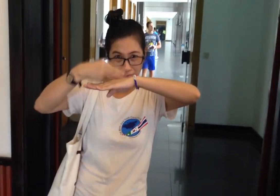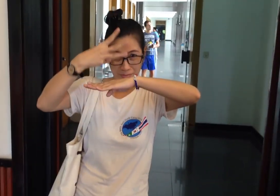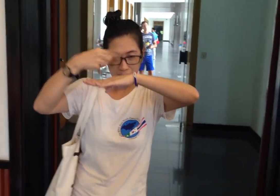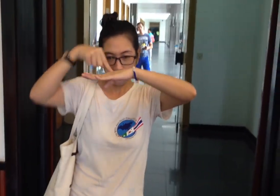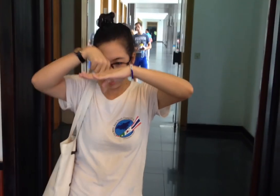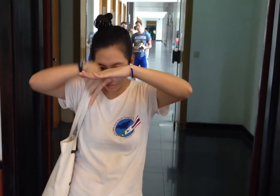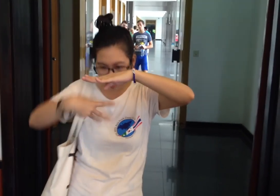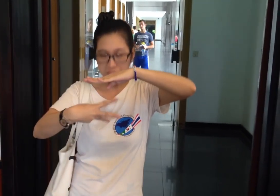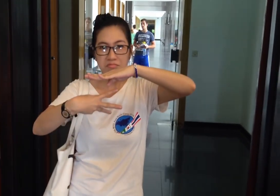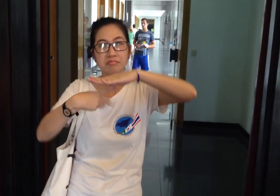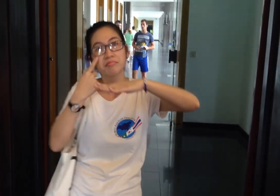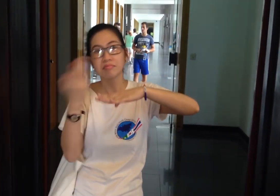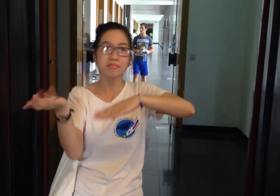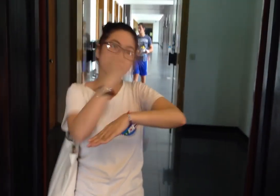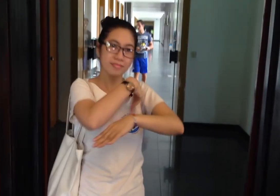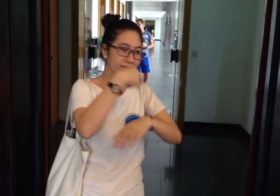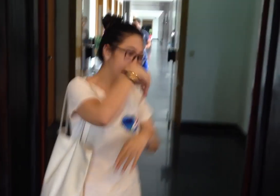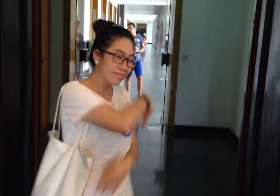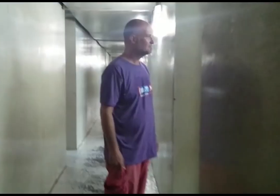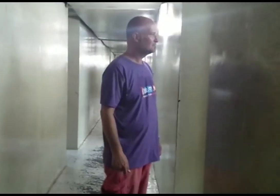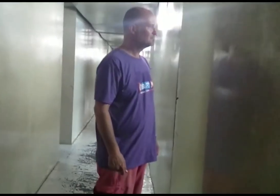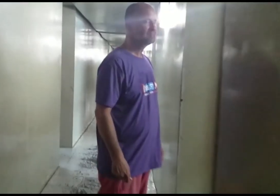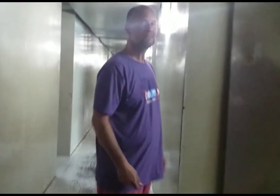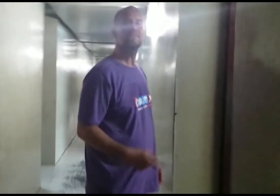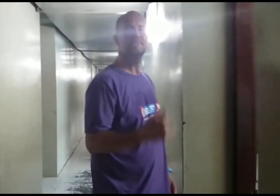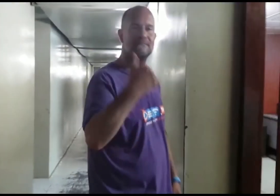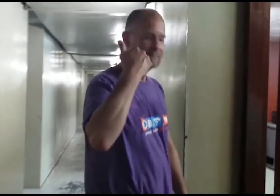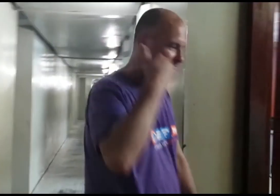nur 3 Stockwerke hoch, sondern auch 3 tief. Kommt!